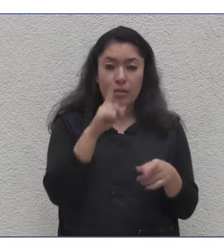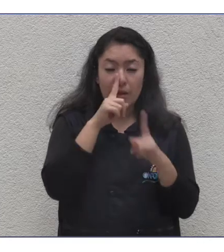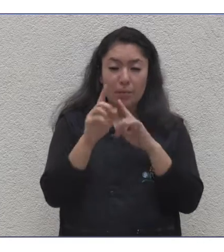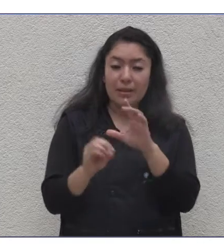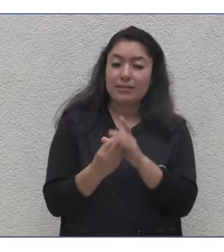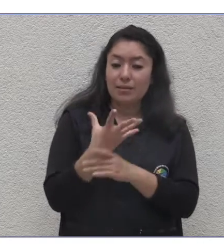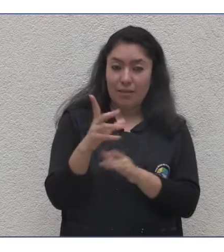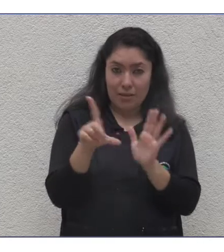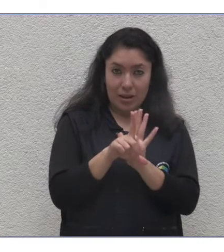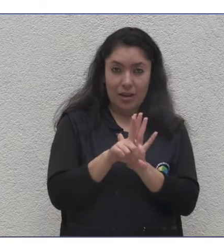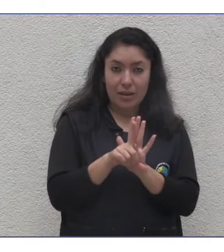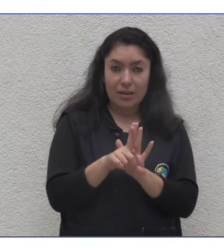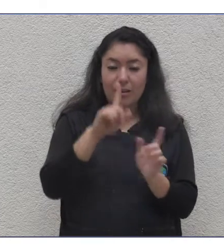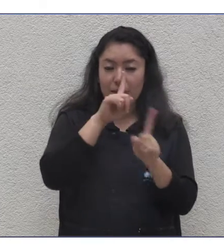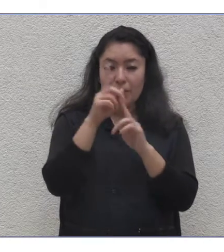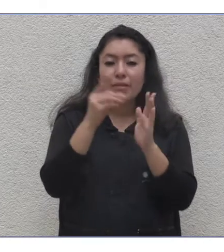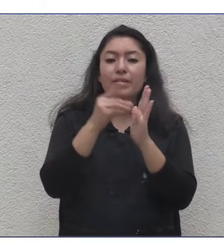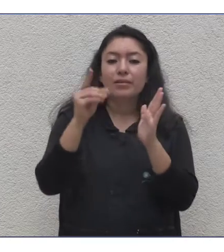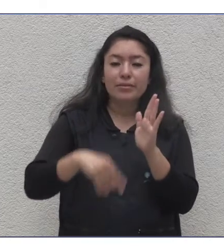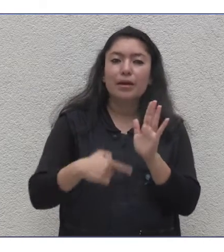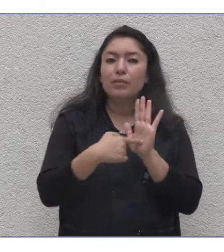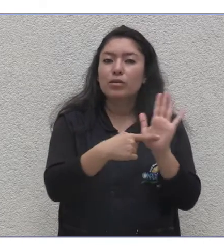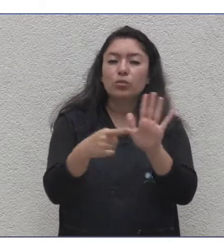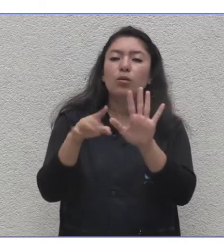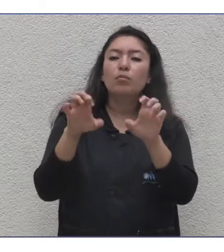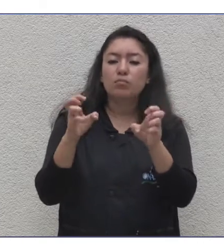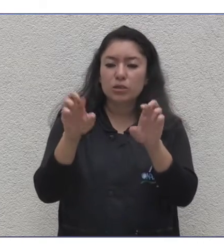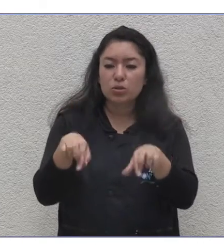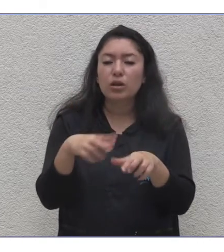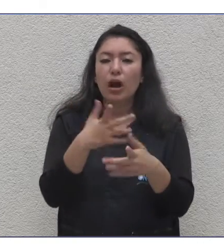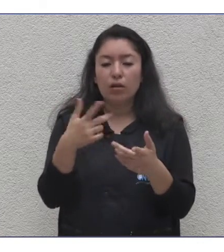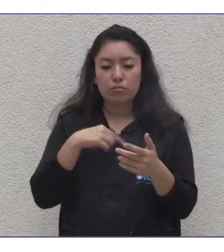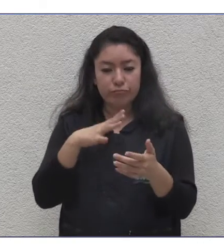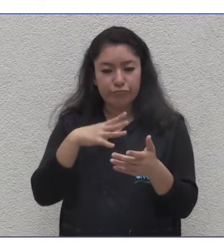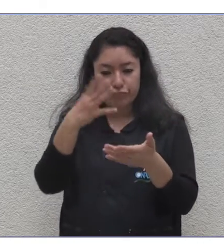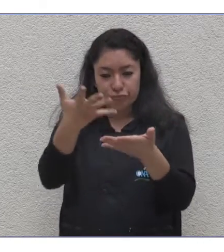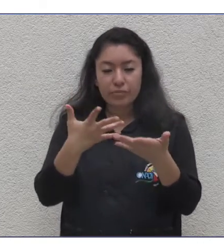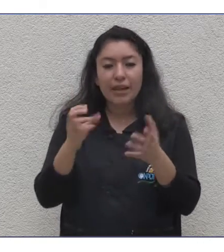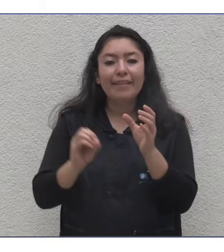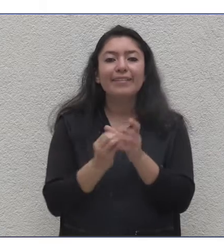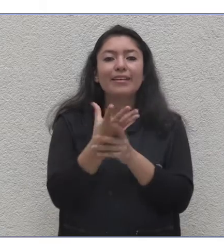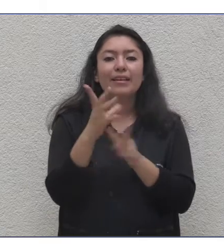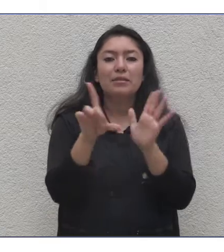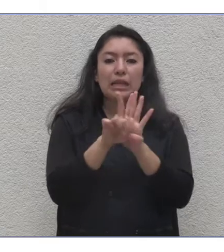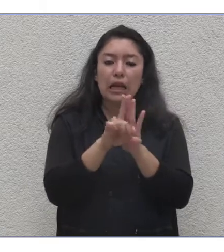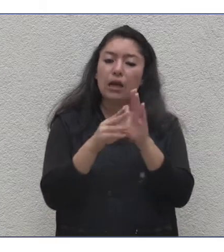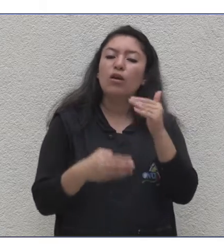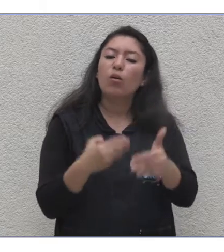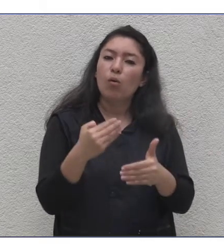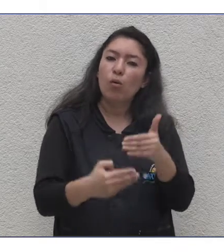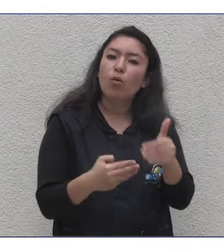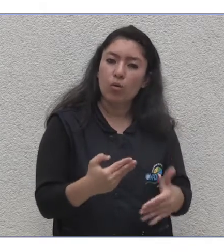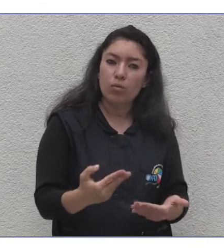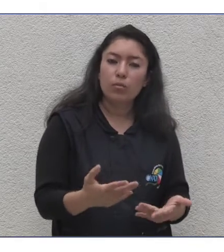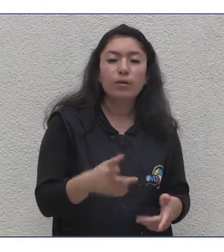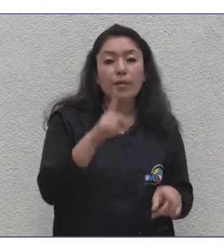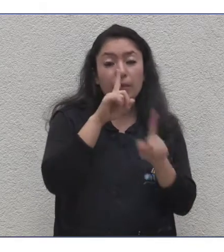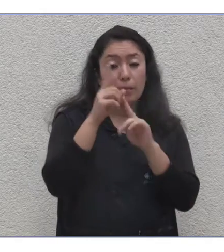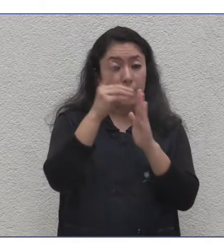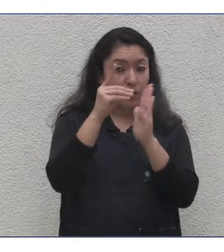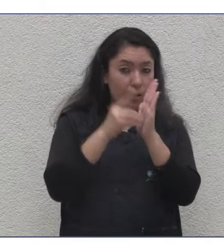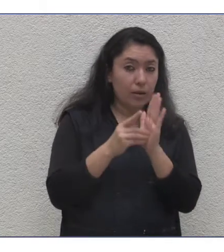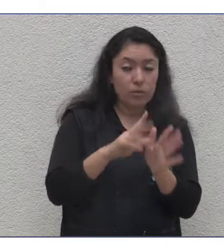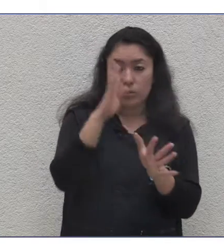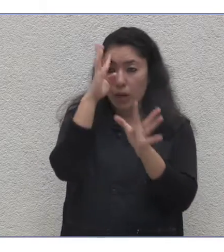las iniciativas de ley, los dictámenes emitidos por cada una de las comisiones sobre las iniciativas de ley, los